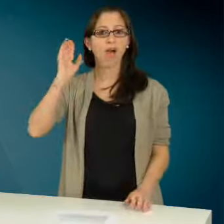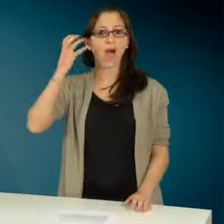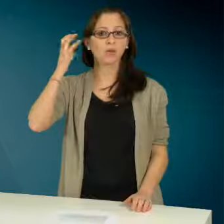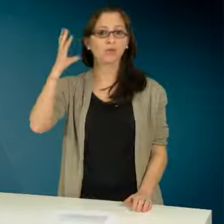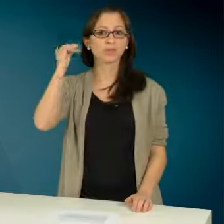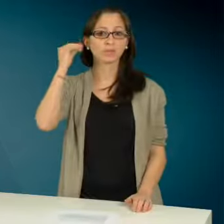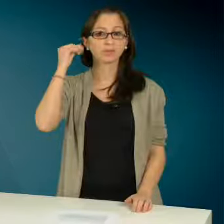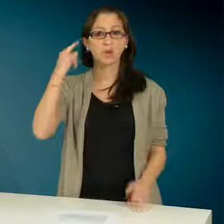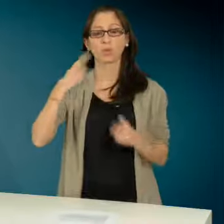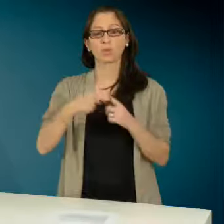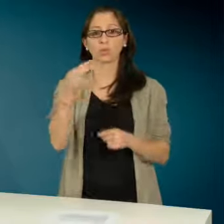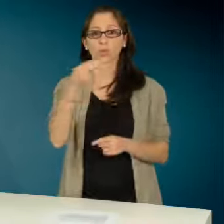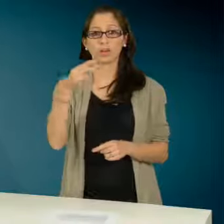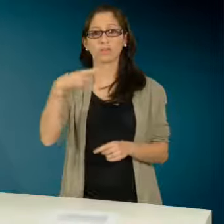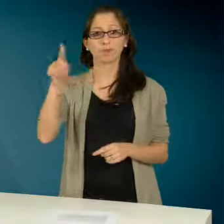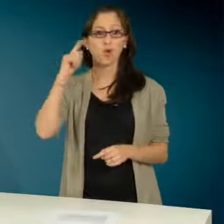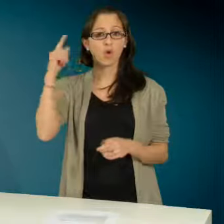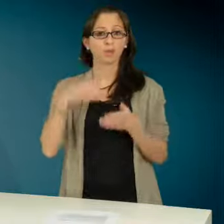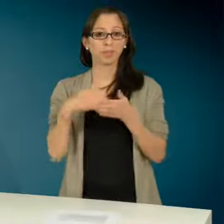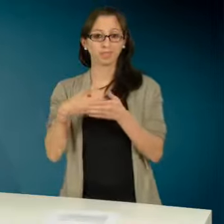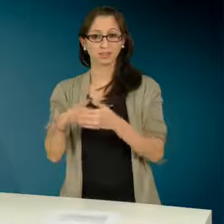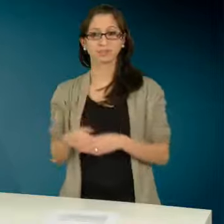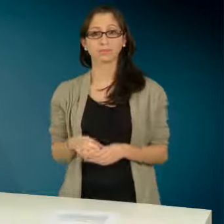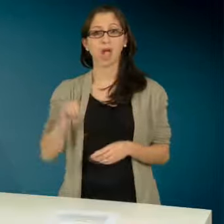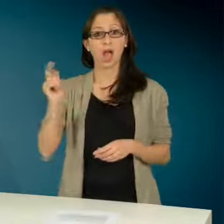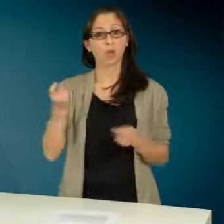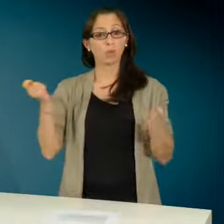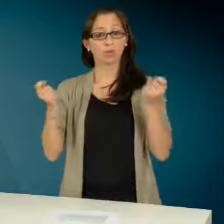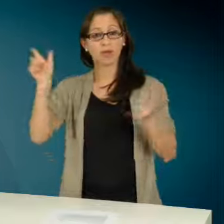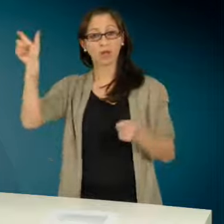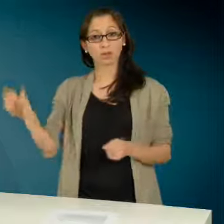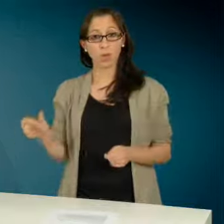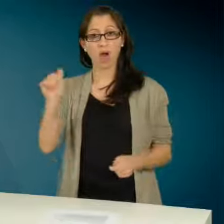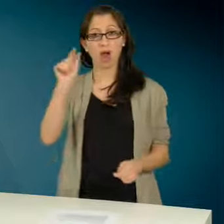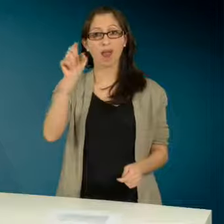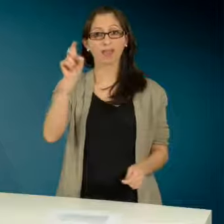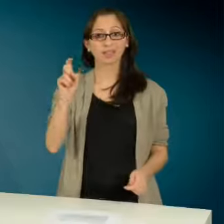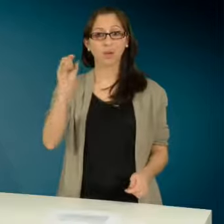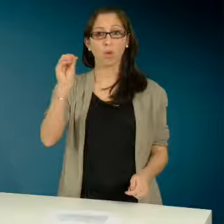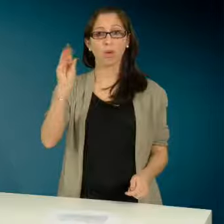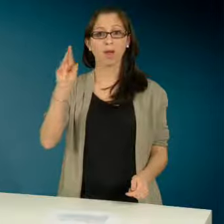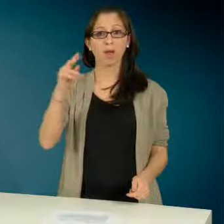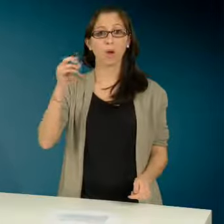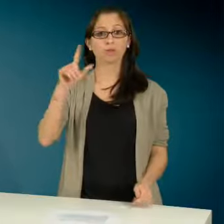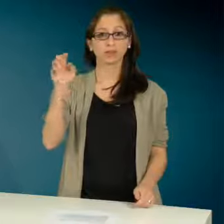Untertiteln für Hörbehinderte gezeigt. Moderieren wird Alex Oberholzer. Dazu